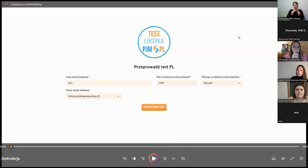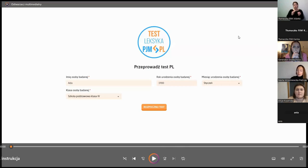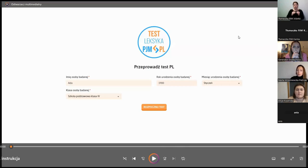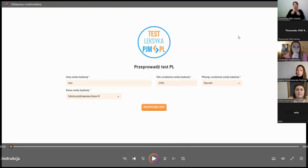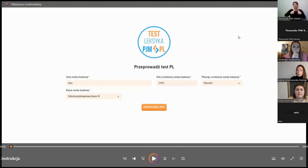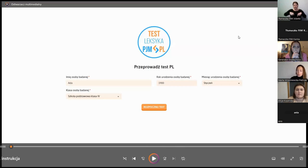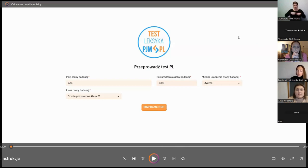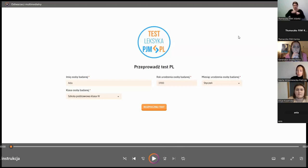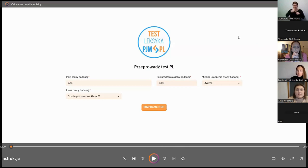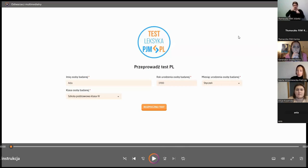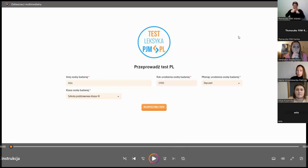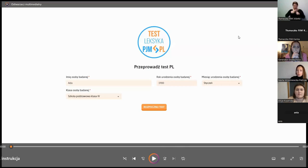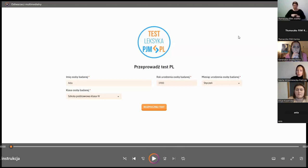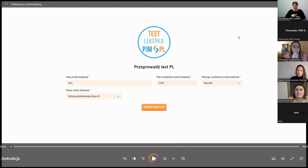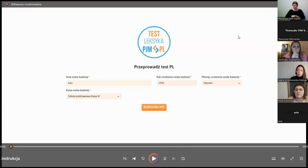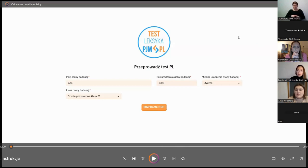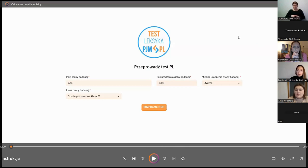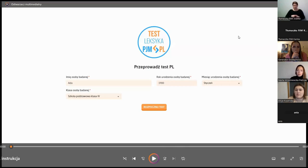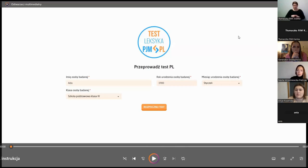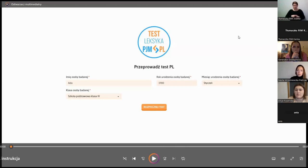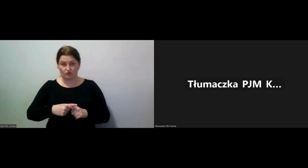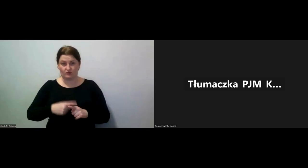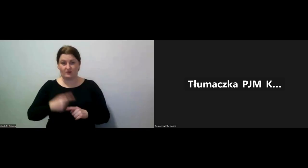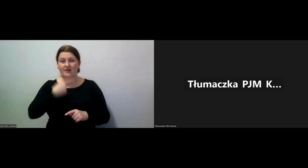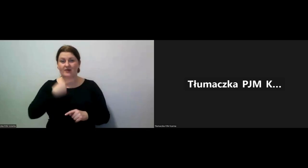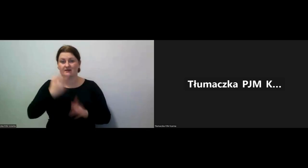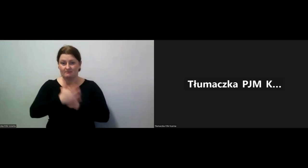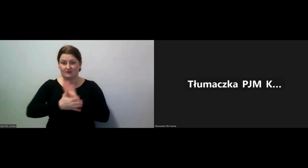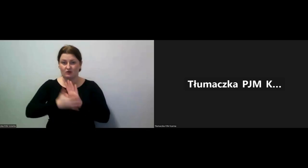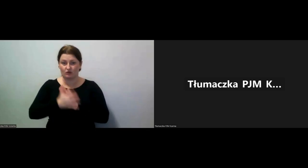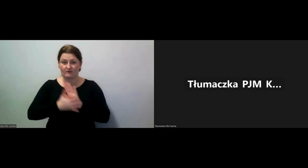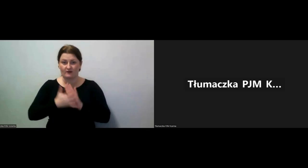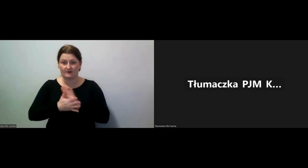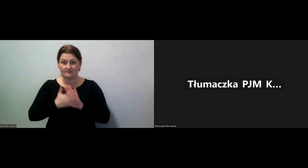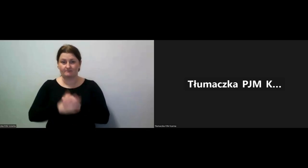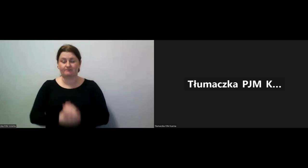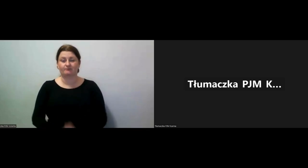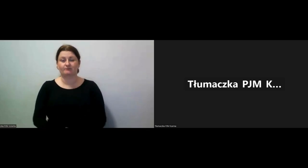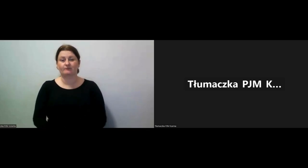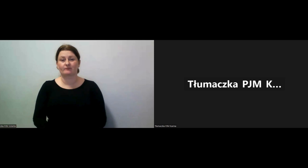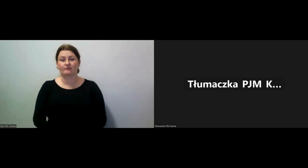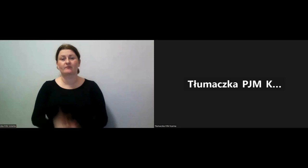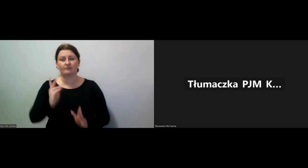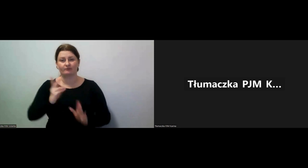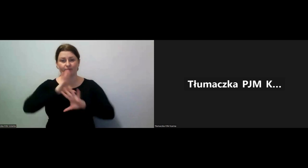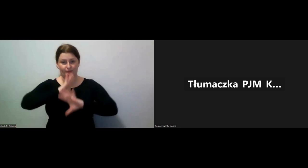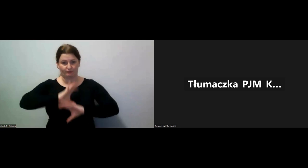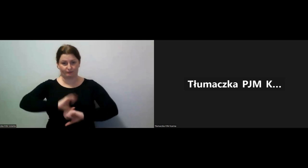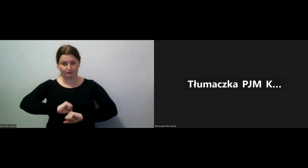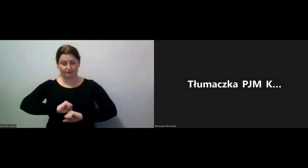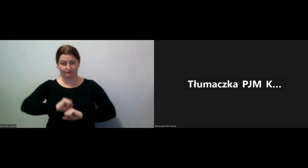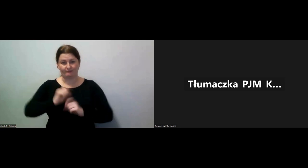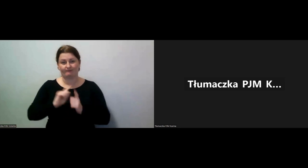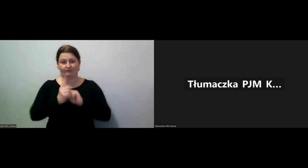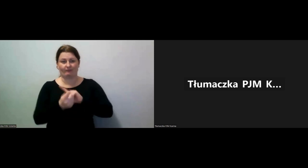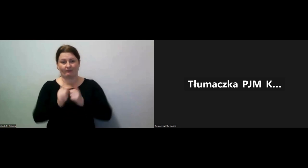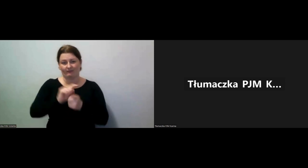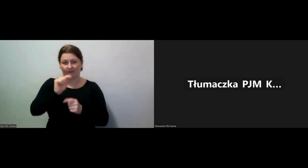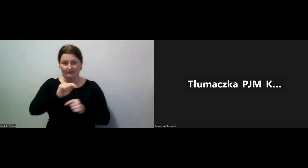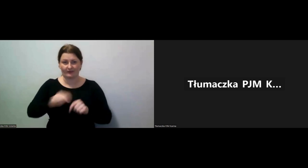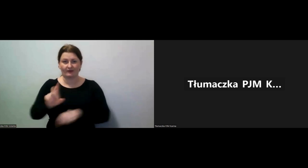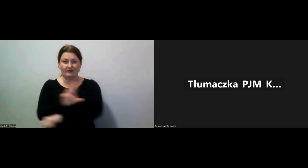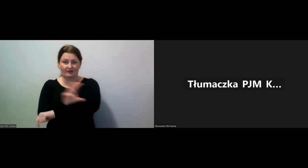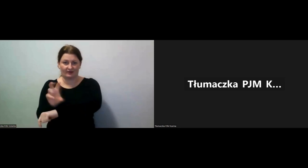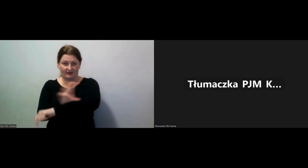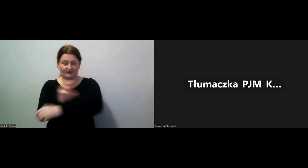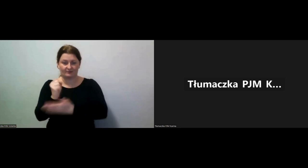testu wypełnianego przez ucznia w języku migowym, więc poproszę też o chwilkę cierpliwości, bo przeklikiwanie